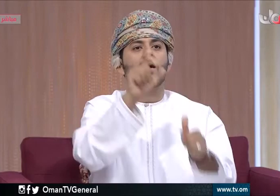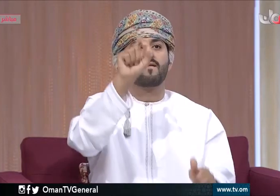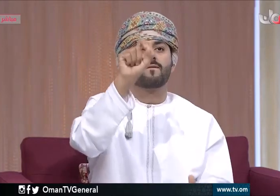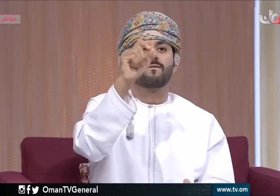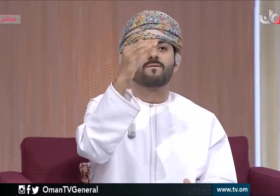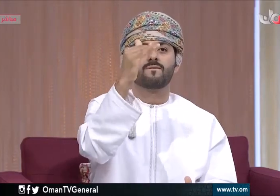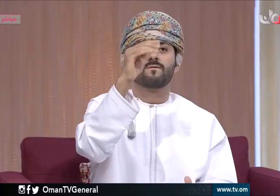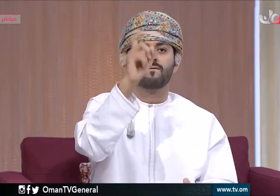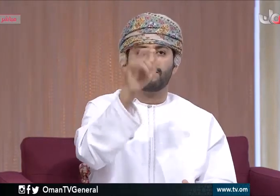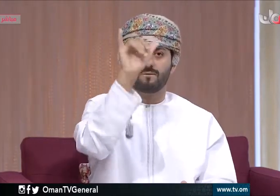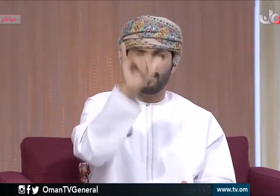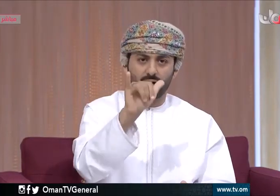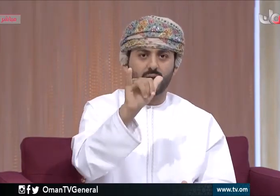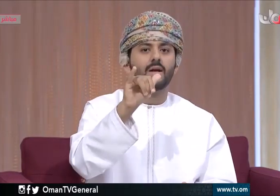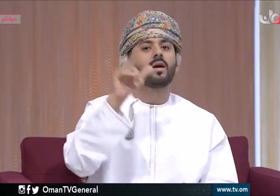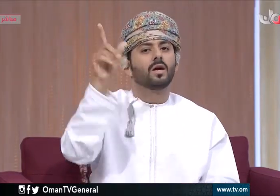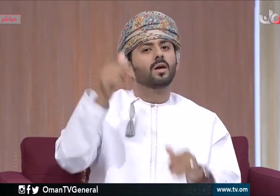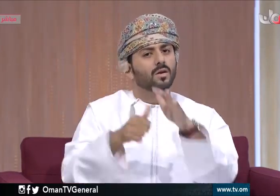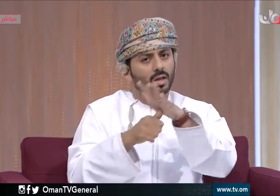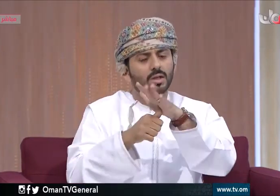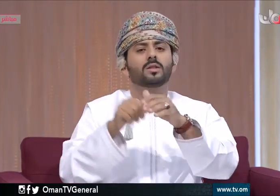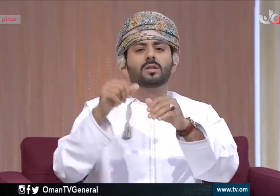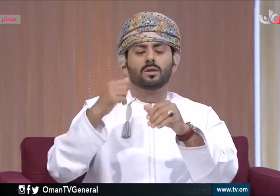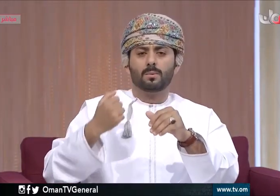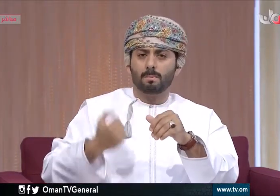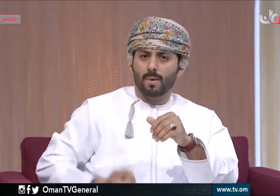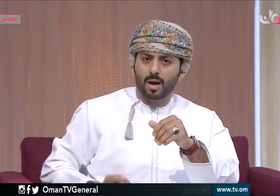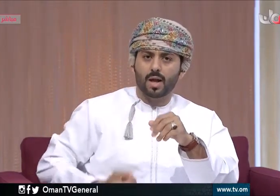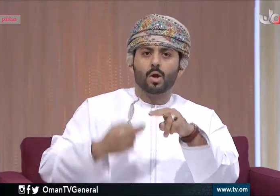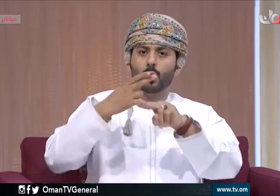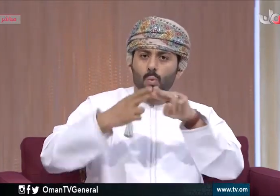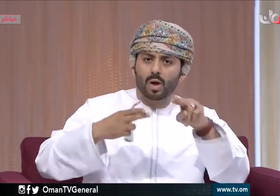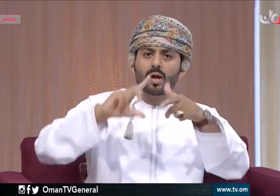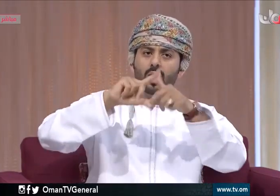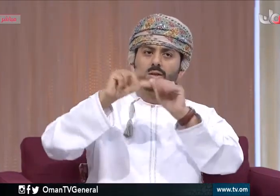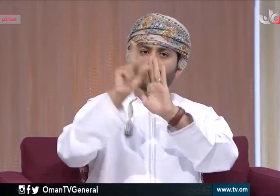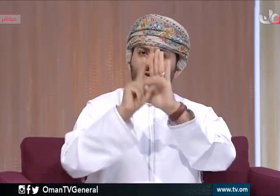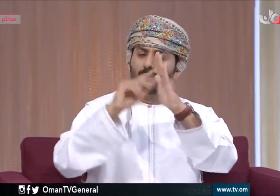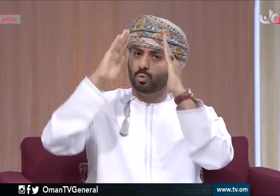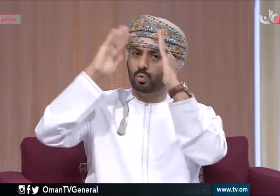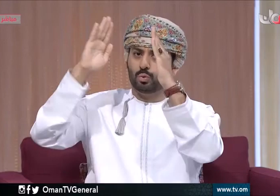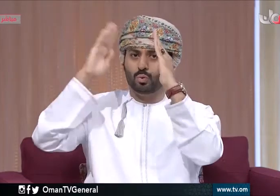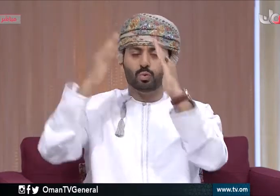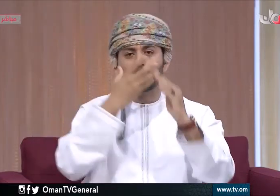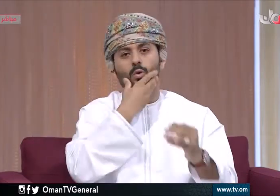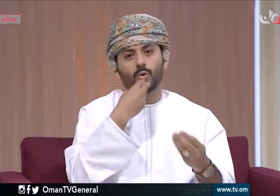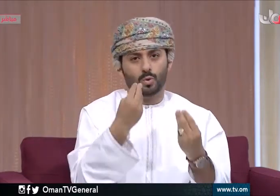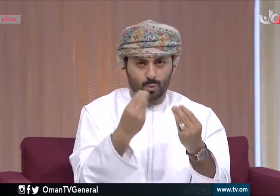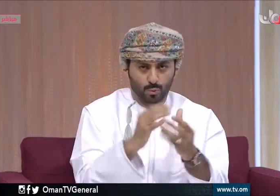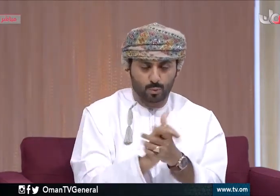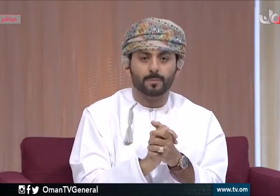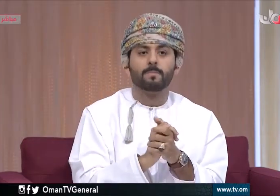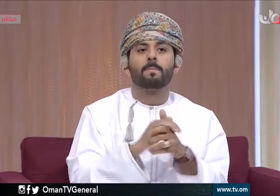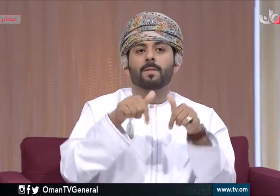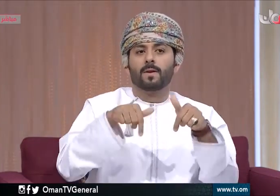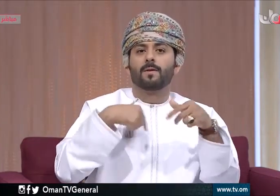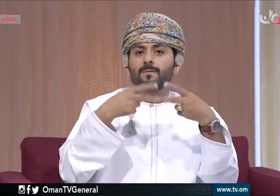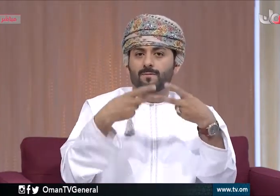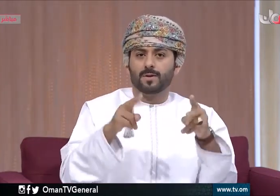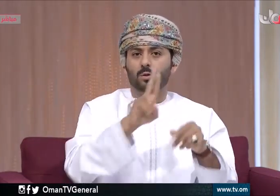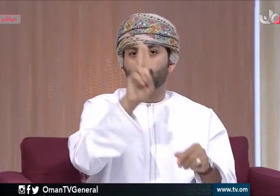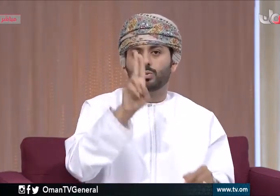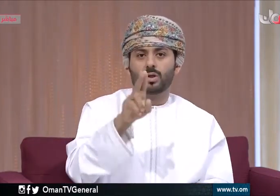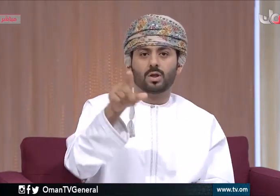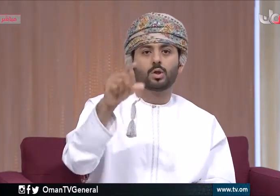جزيل الشكر، وأيضا ضيف شرف وأيضا في البحرين ودول الخليج، وأشكرهم جزيل الشكر